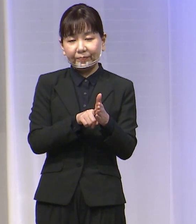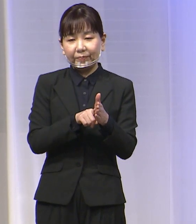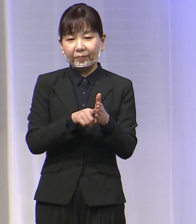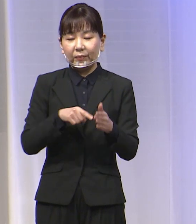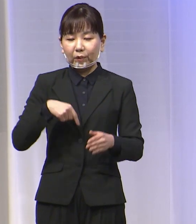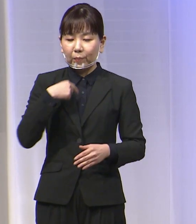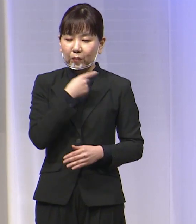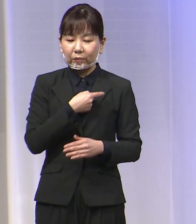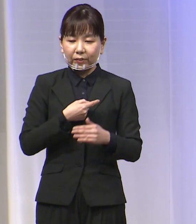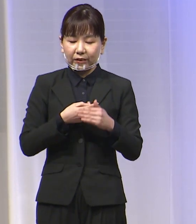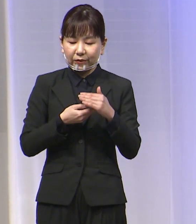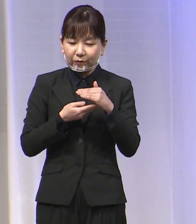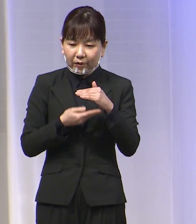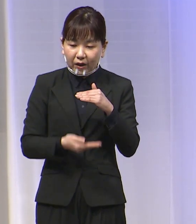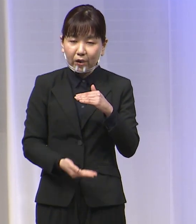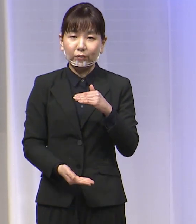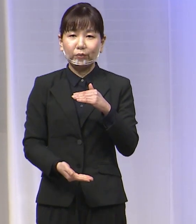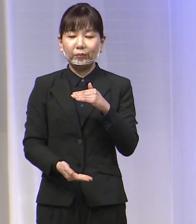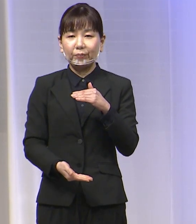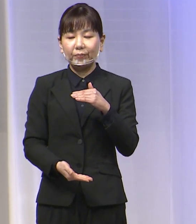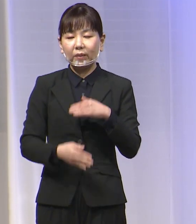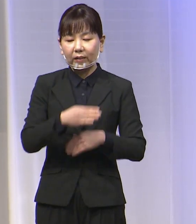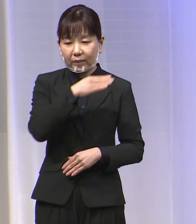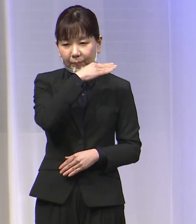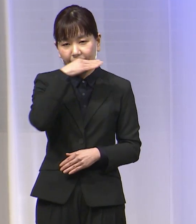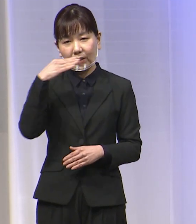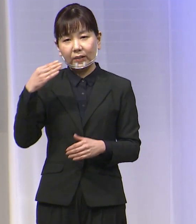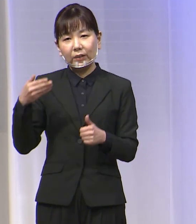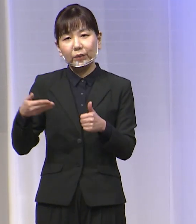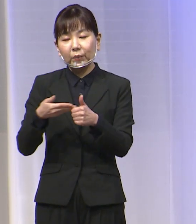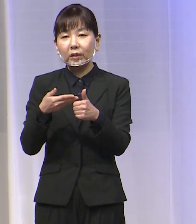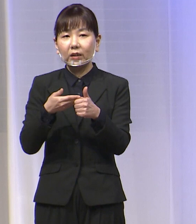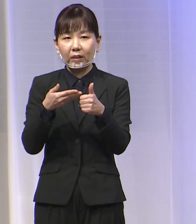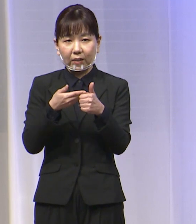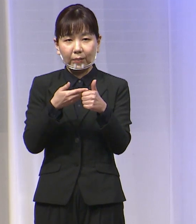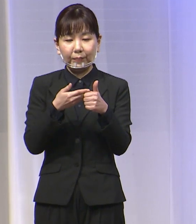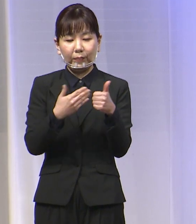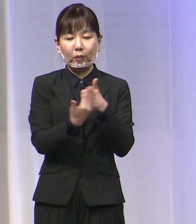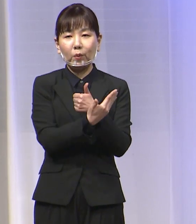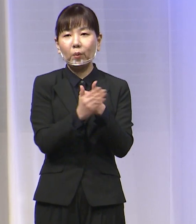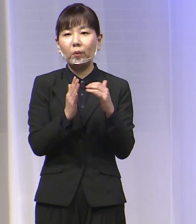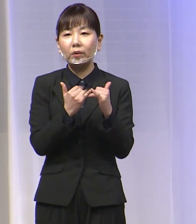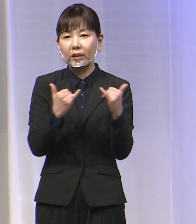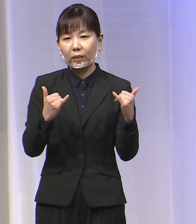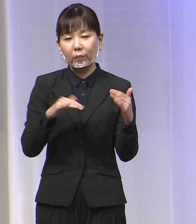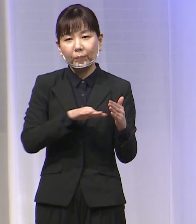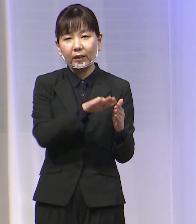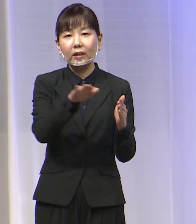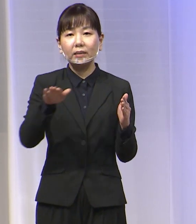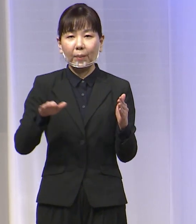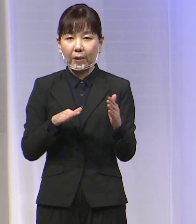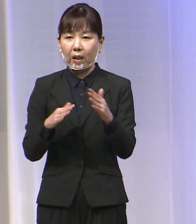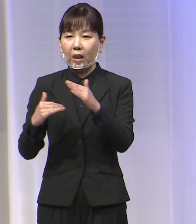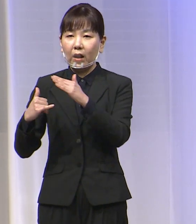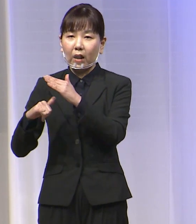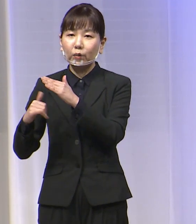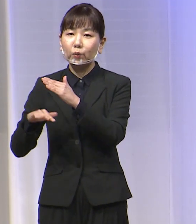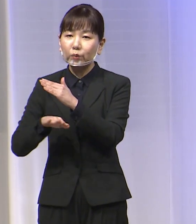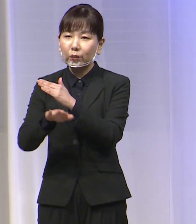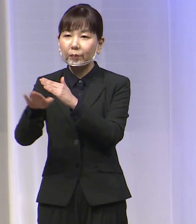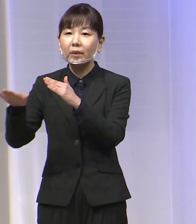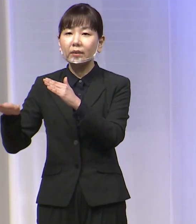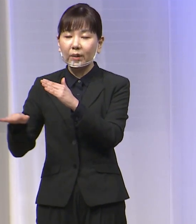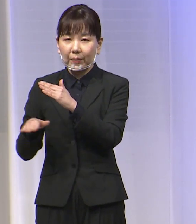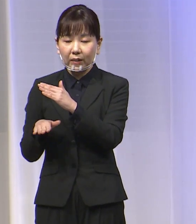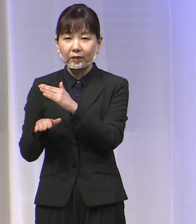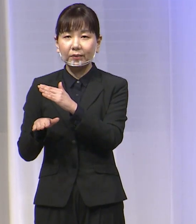をもって立派に育ててこられた保護者の皆様ご家族の皆様